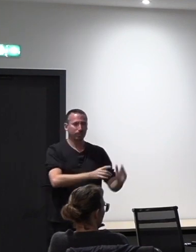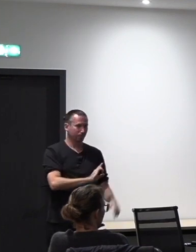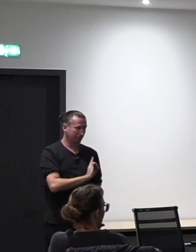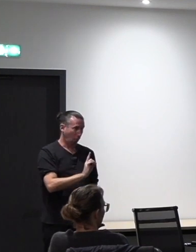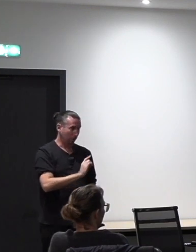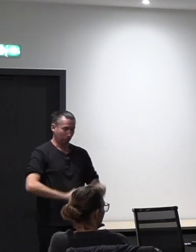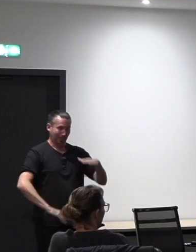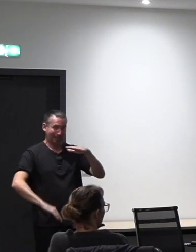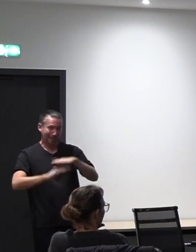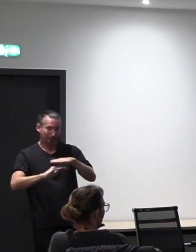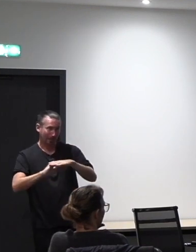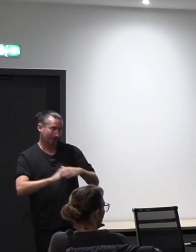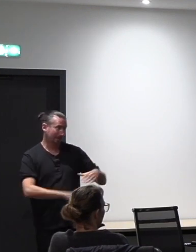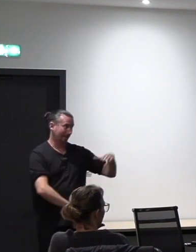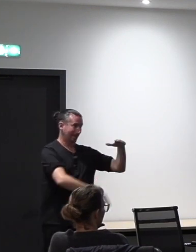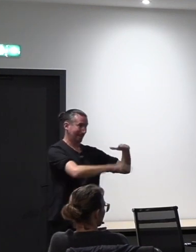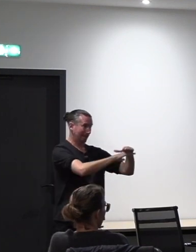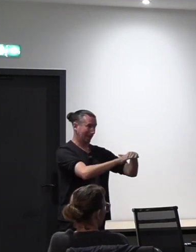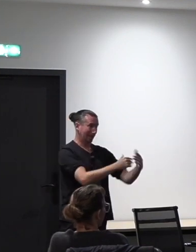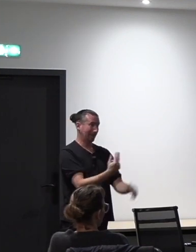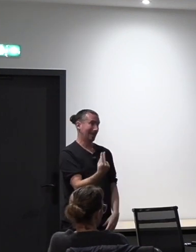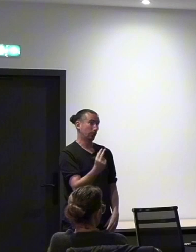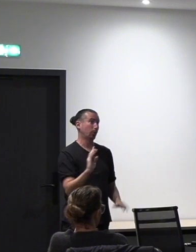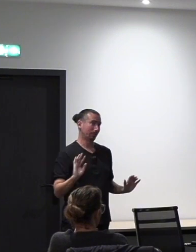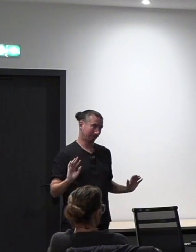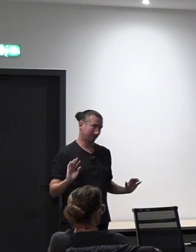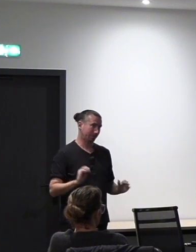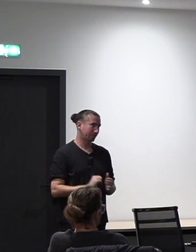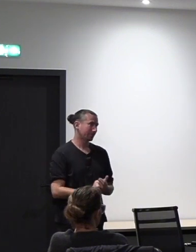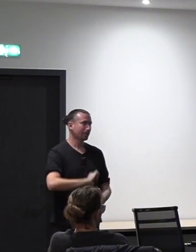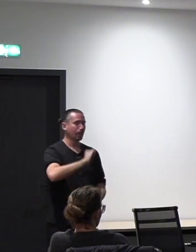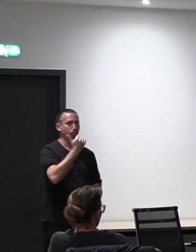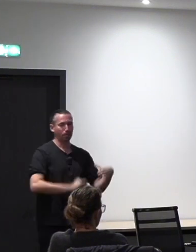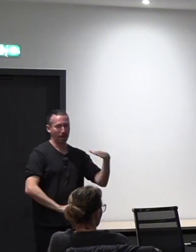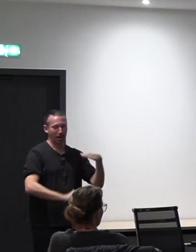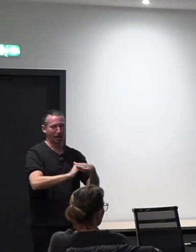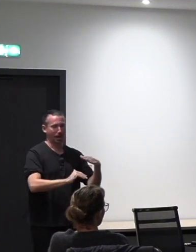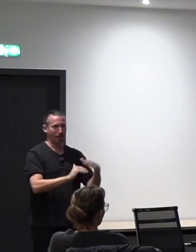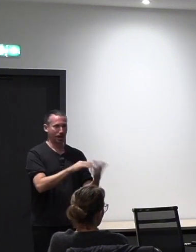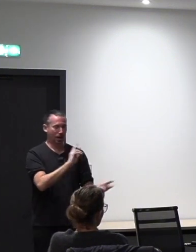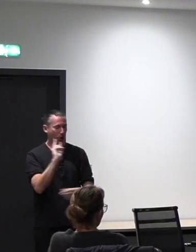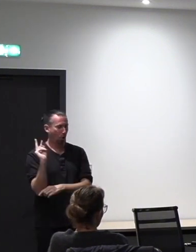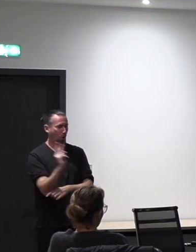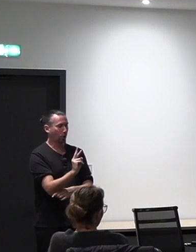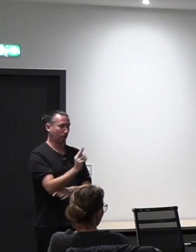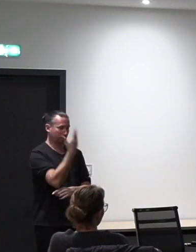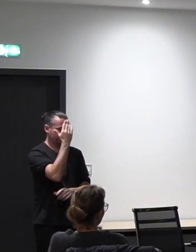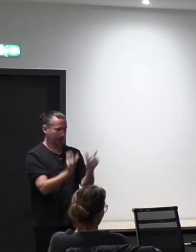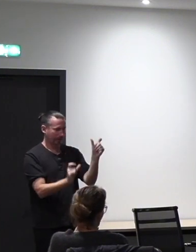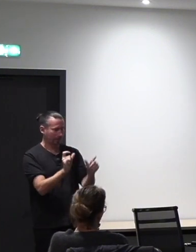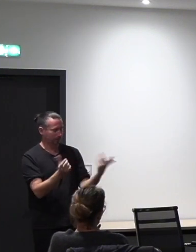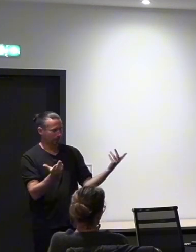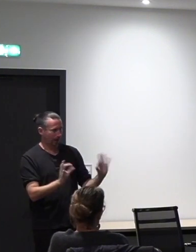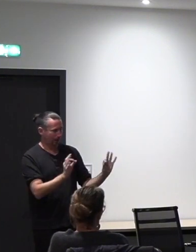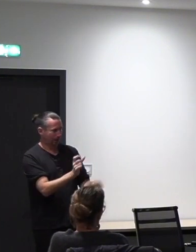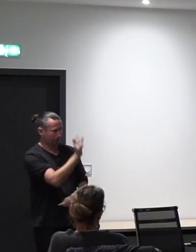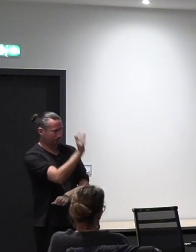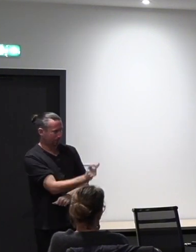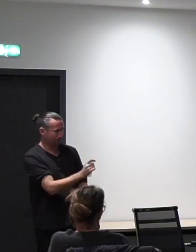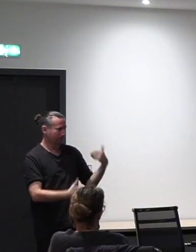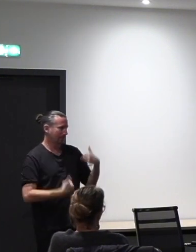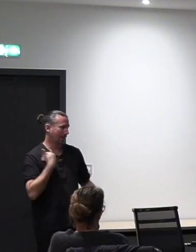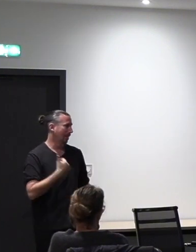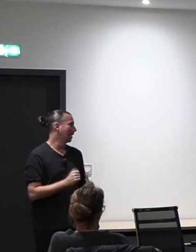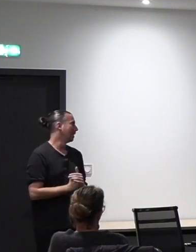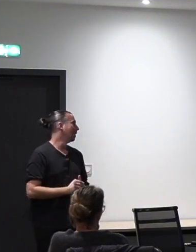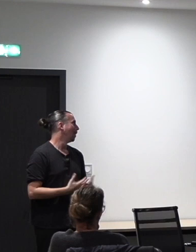côtés. Mais j'insiste bien, vous avez compris, sur la première limite, c'est le regard d'autrui sur le handicap. Vous vous rappelez qu'au départ, le mot handicap, c'est la main